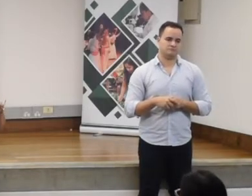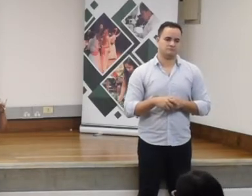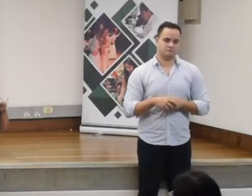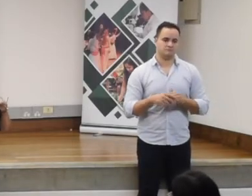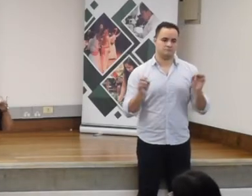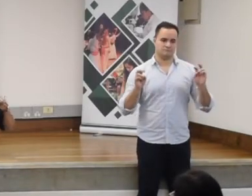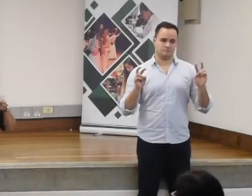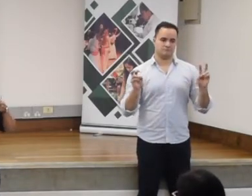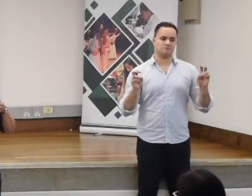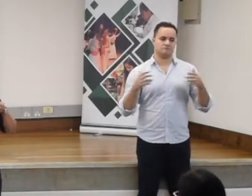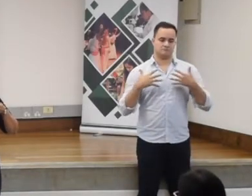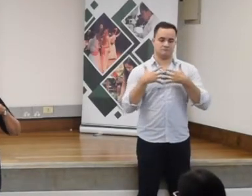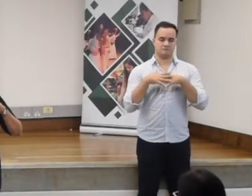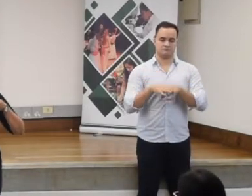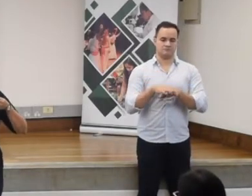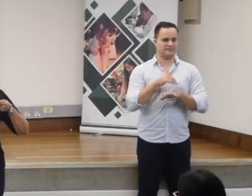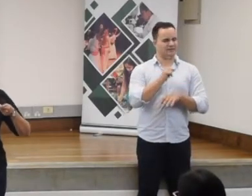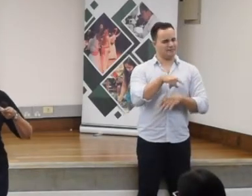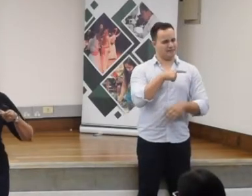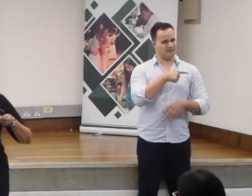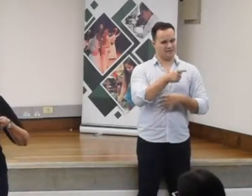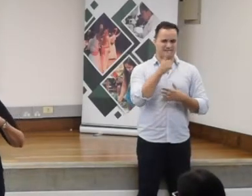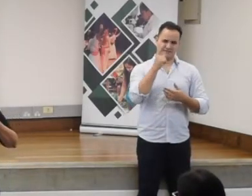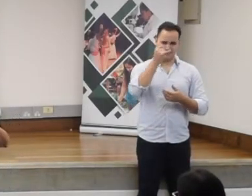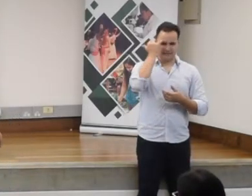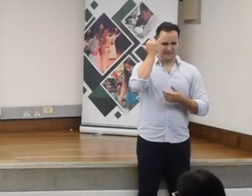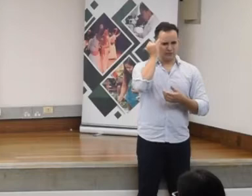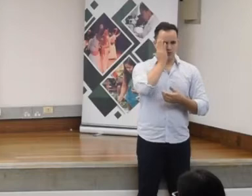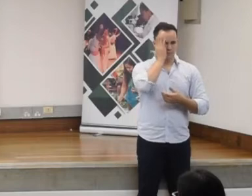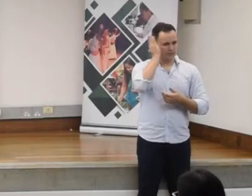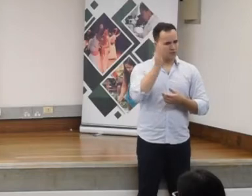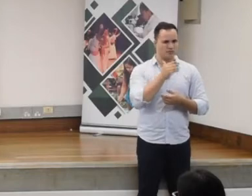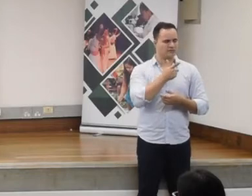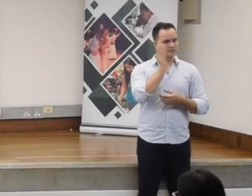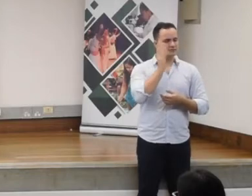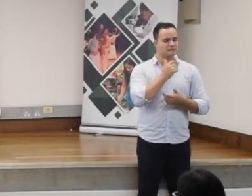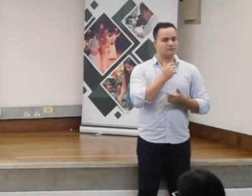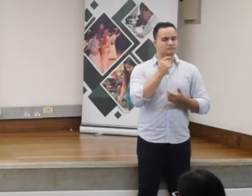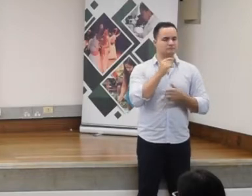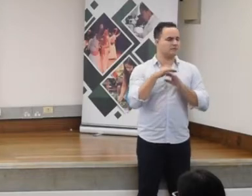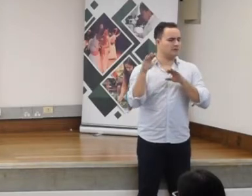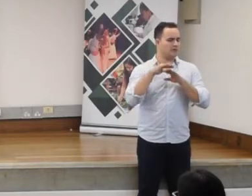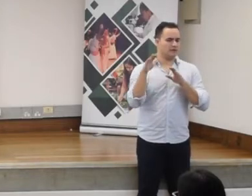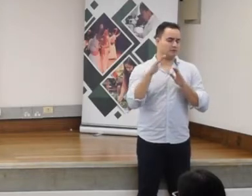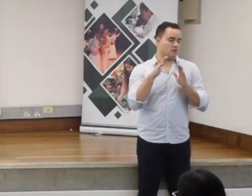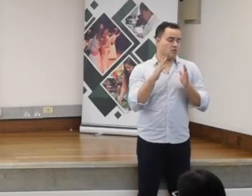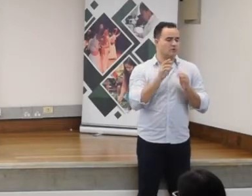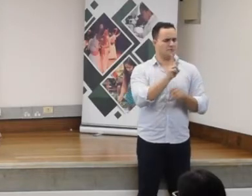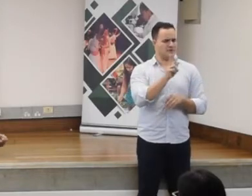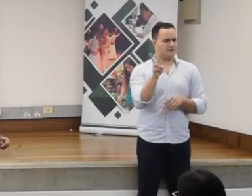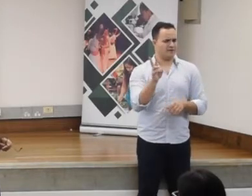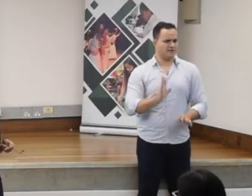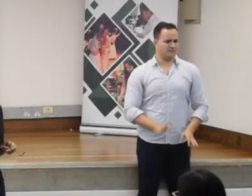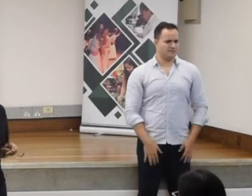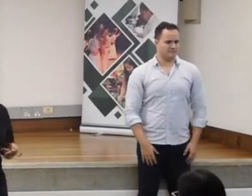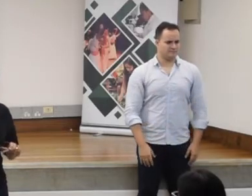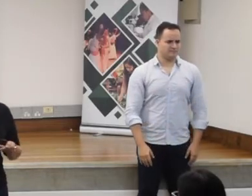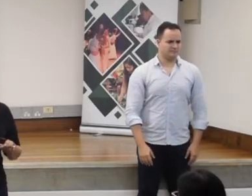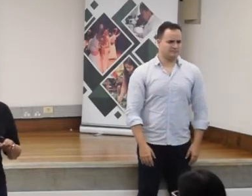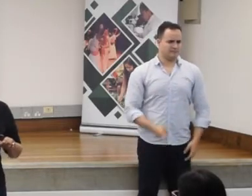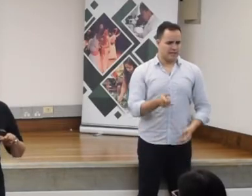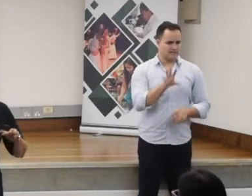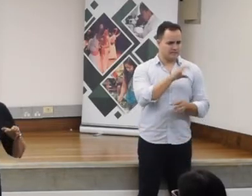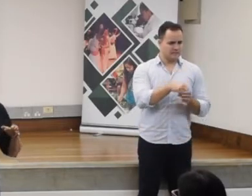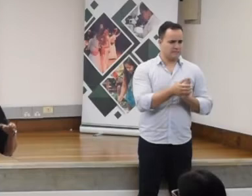digamos, el bastón de facilitador a otro compañero. Yo estoy hasta el 31 de